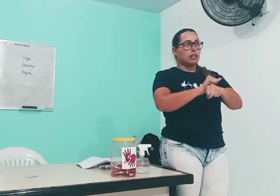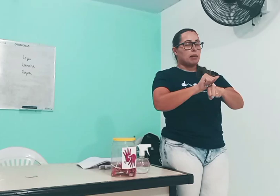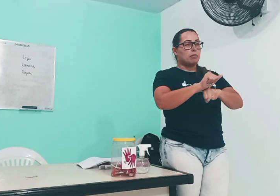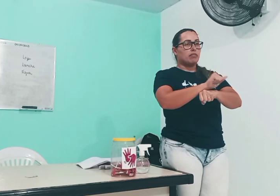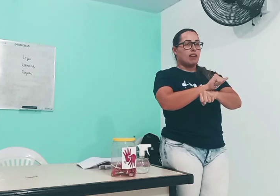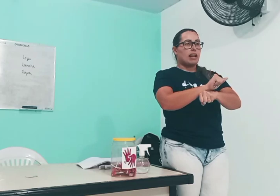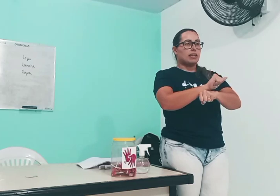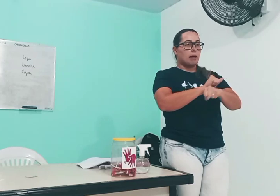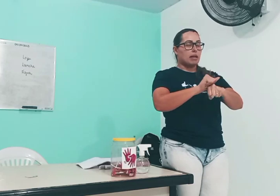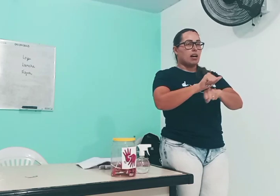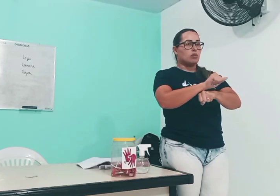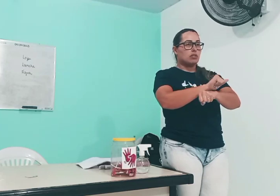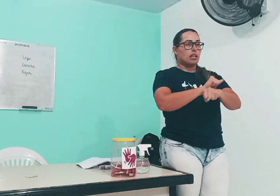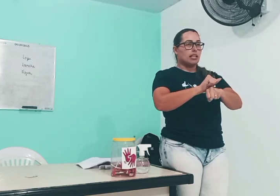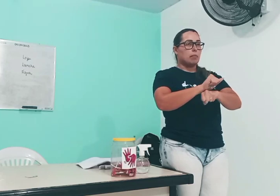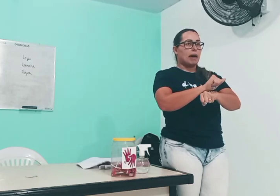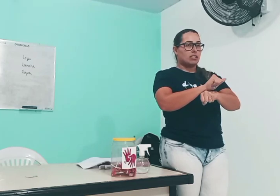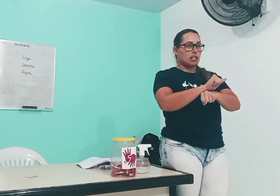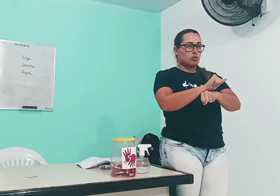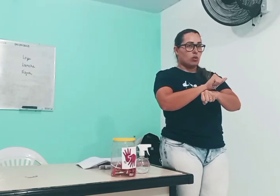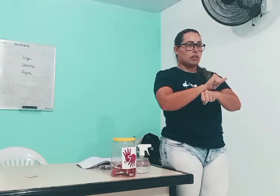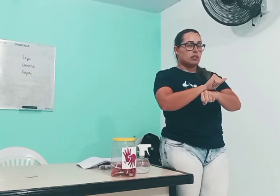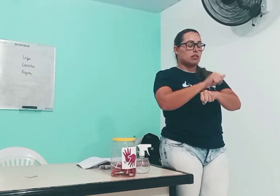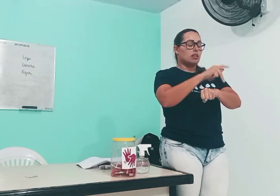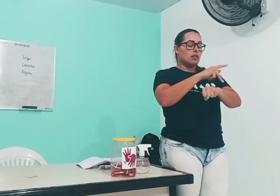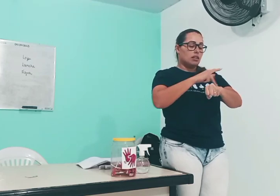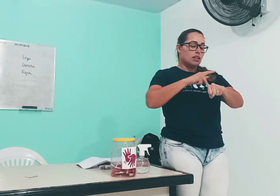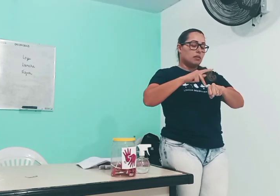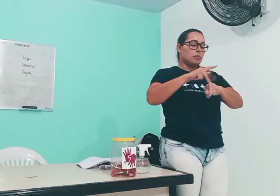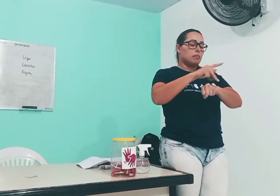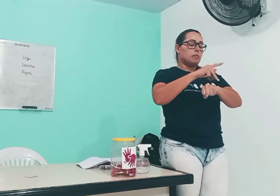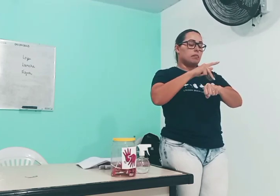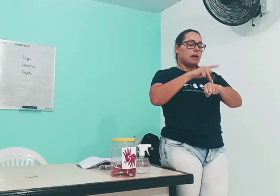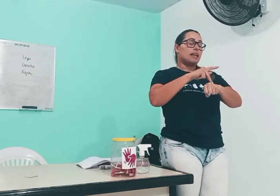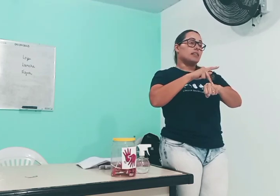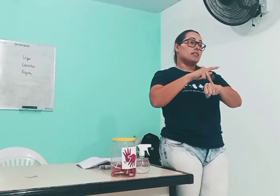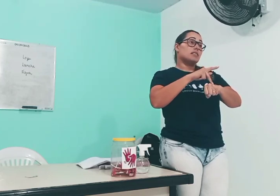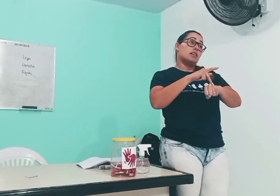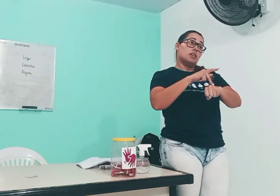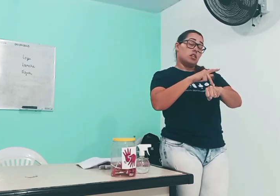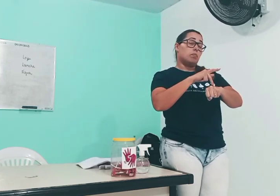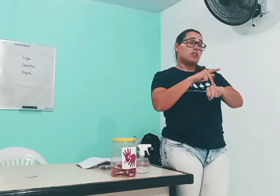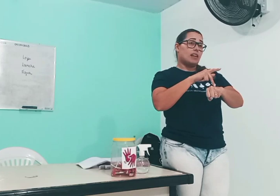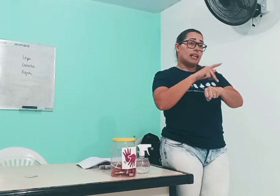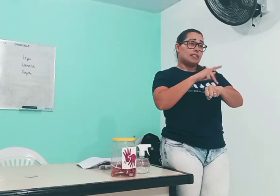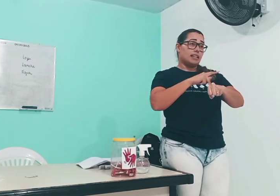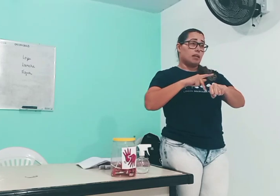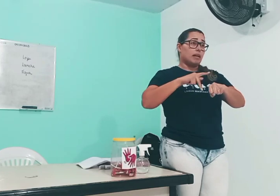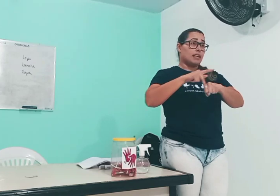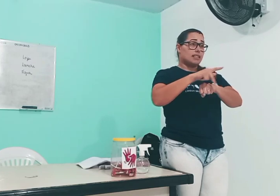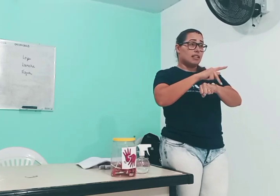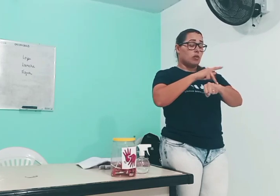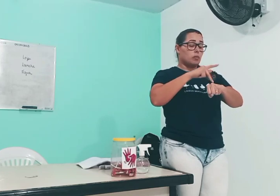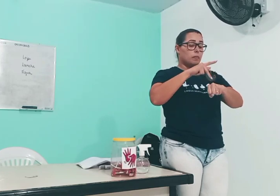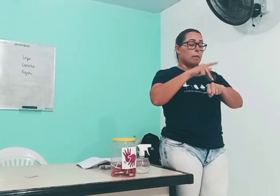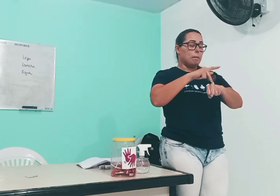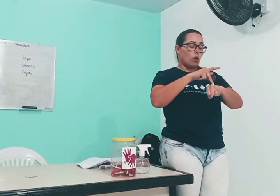na Bíblia fala que Abraão seria pai de nações. País. Você pode falar que isso aqui também é nação?